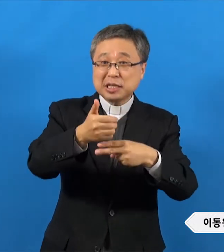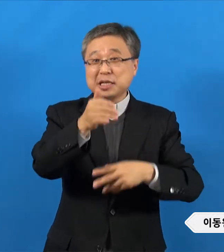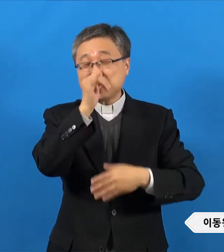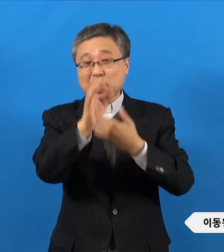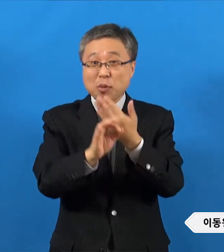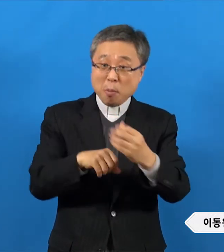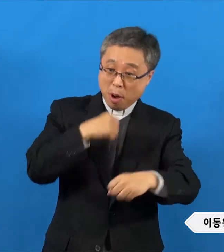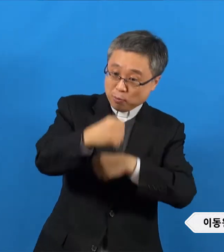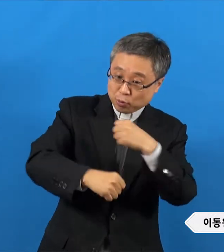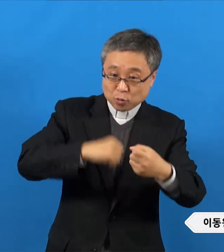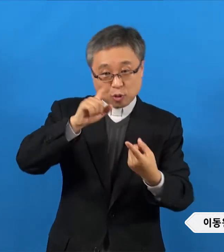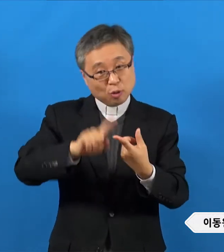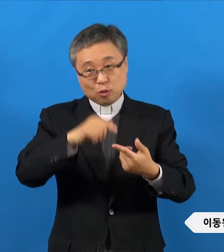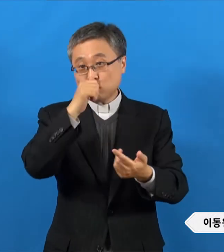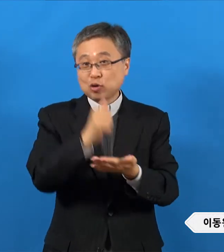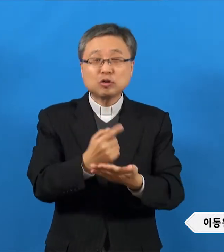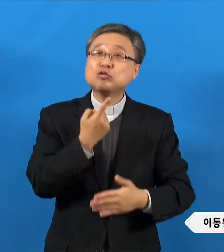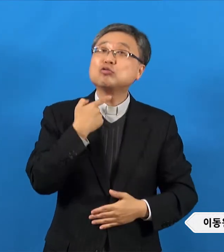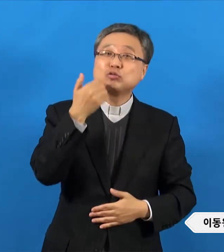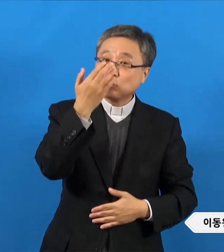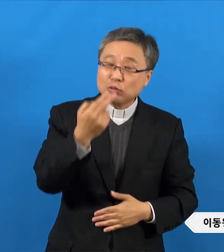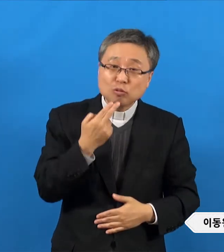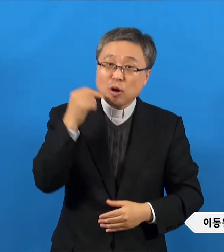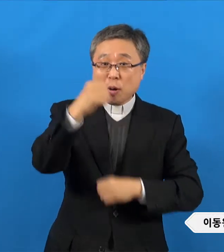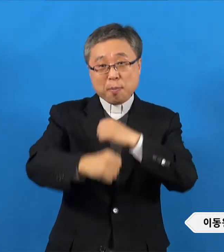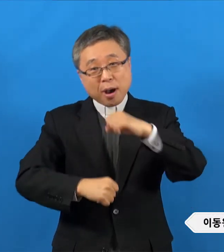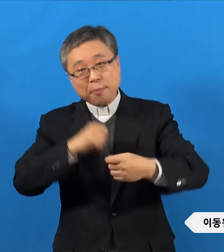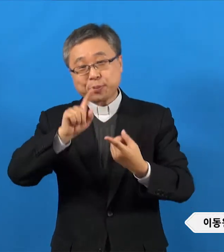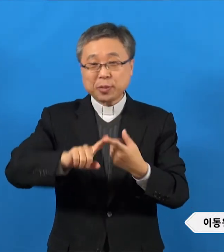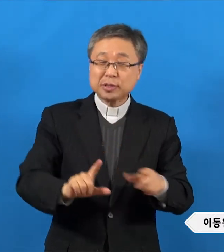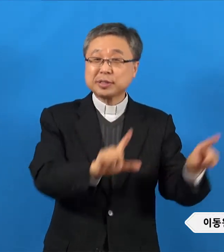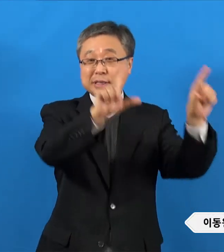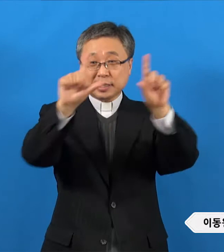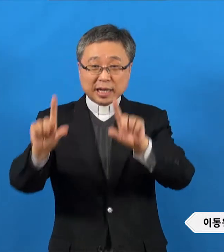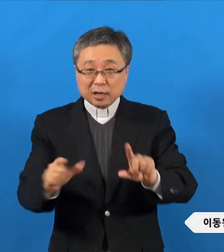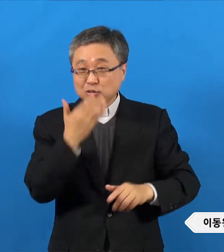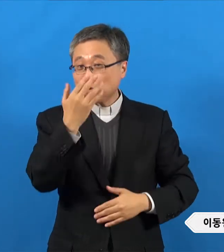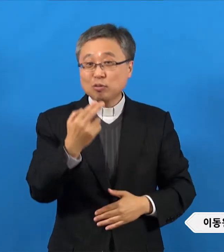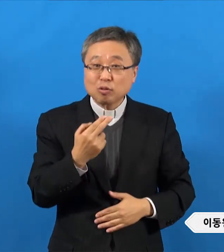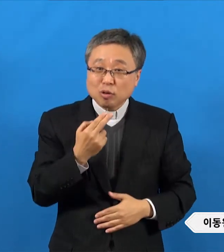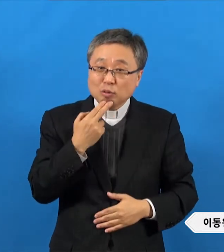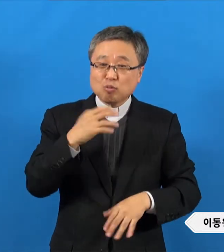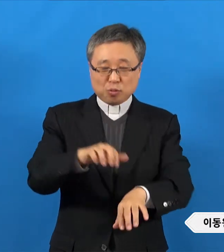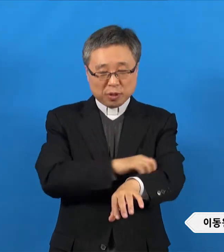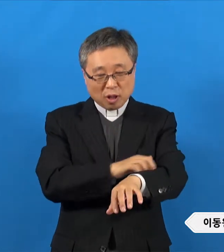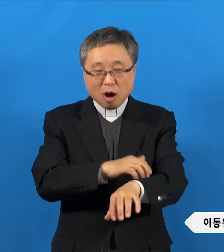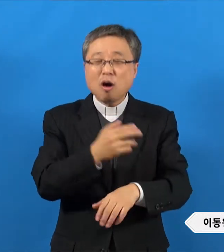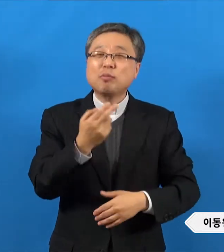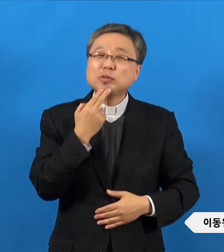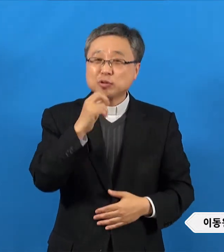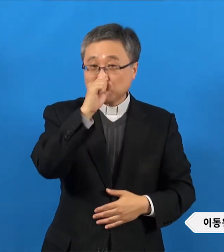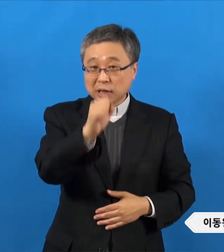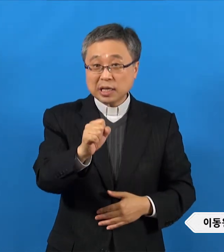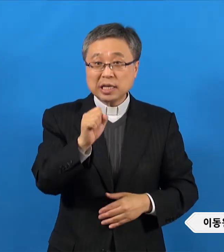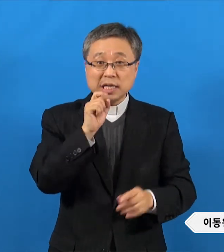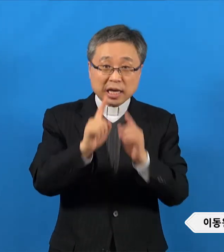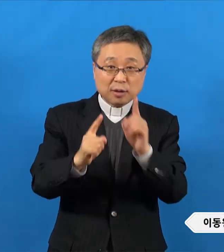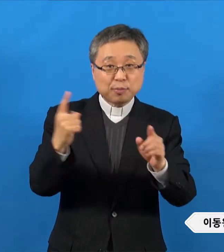마음대로 죄를 지을 수도 없고 마음대로 살 수도 없고 아무래도 불편하다. 없는 것이 좋겠다. 얘기를 바꿔 말하겠습니다.